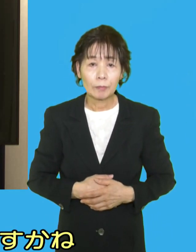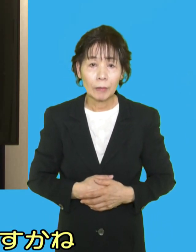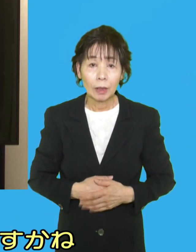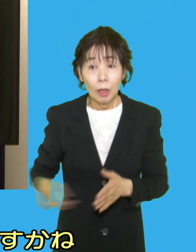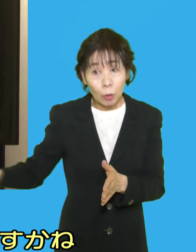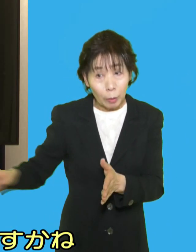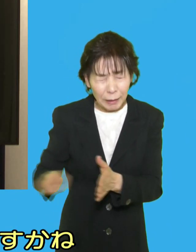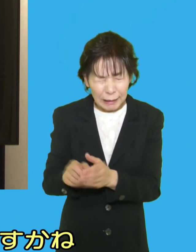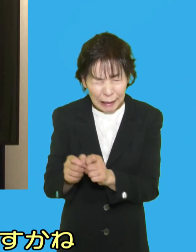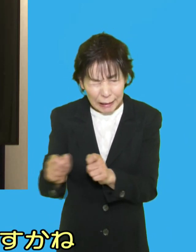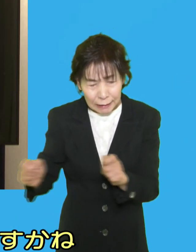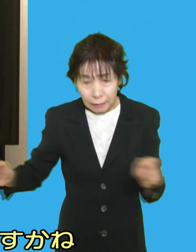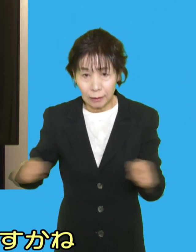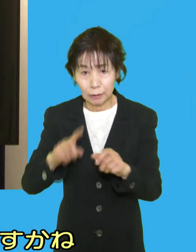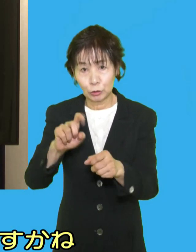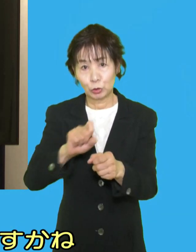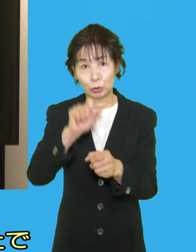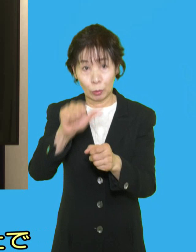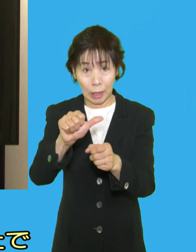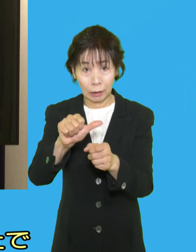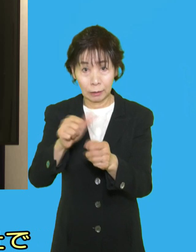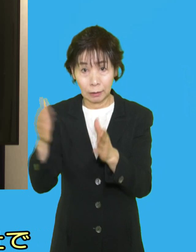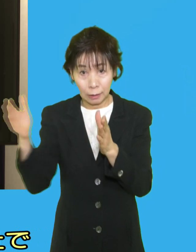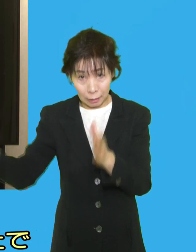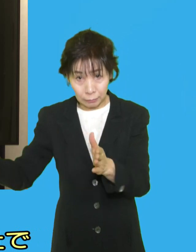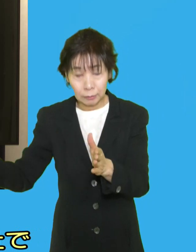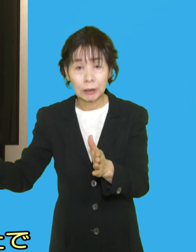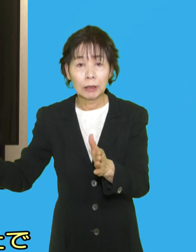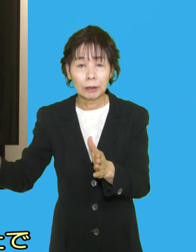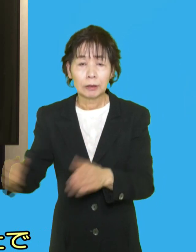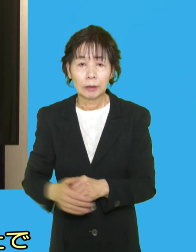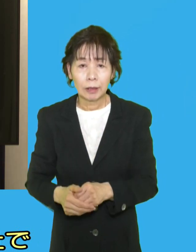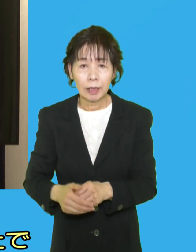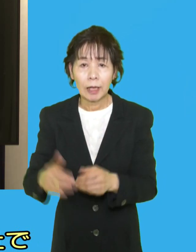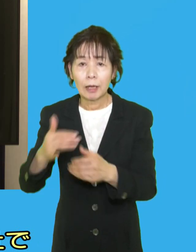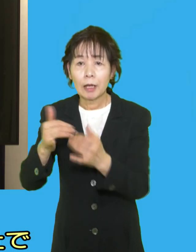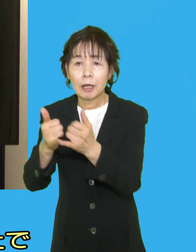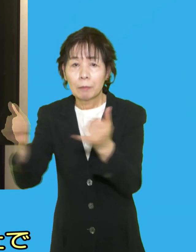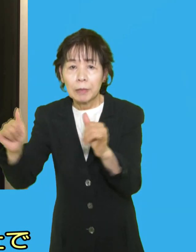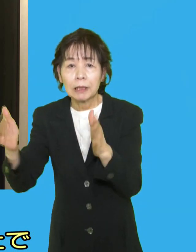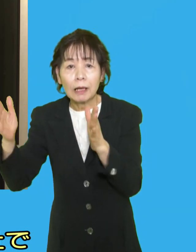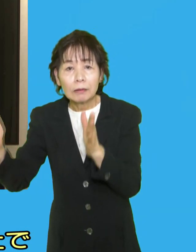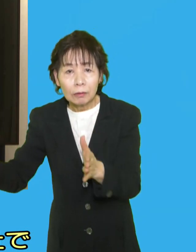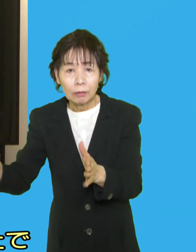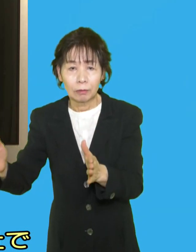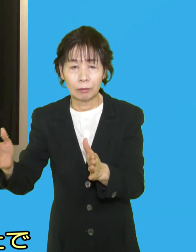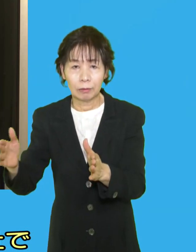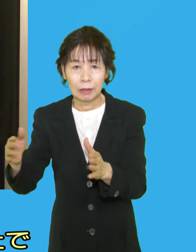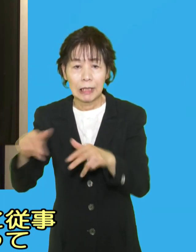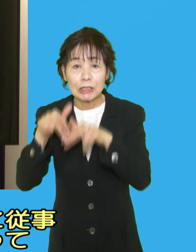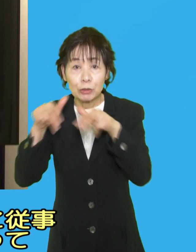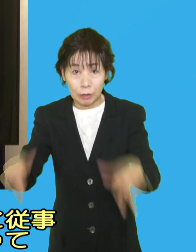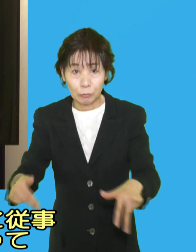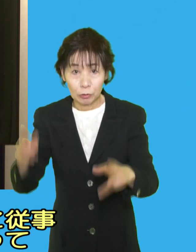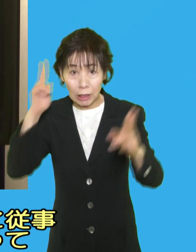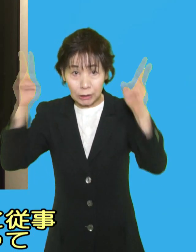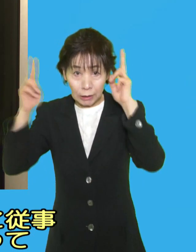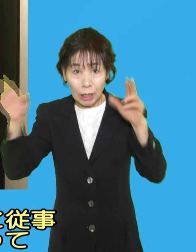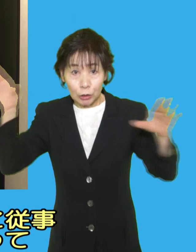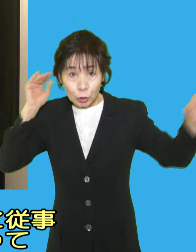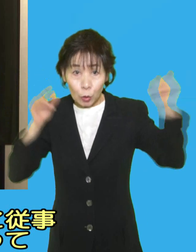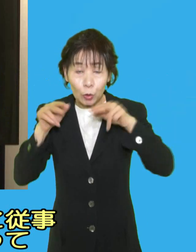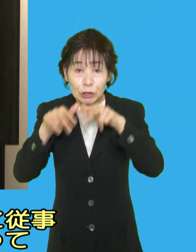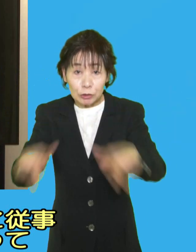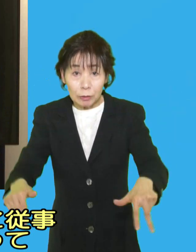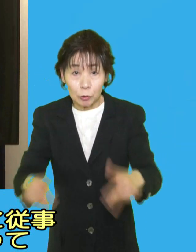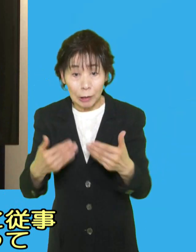これまで長い間ですね、15年ですかね、民間のシステム会社で、情報システム開発に